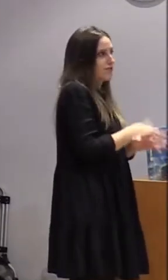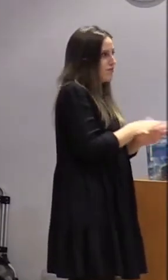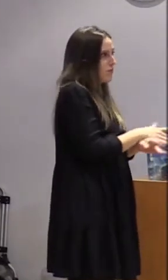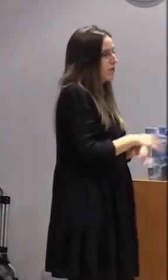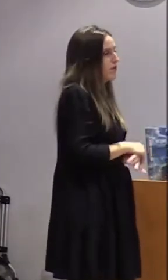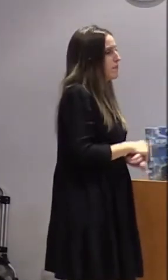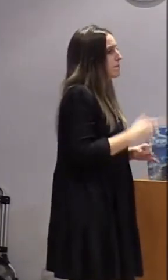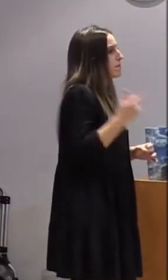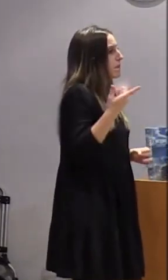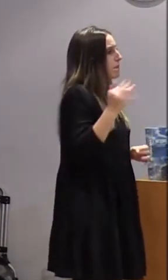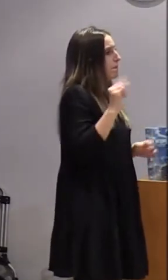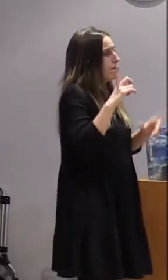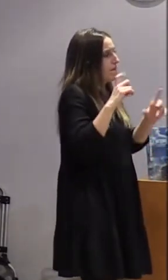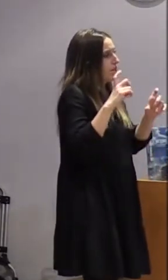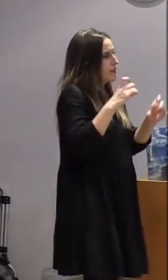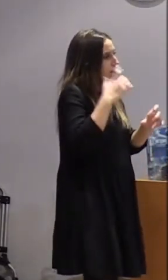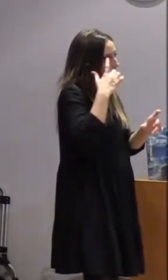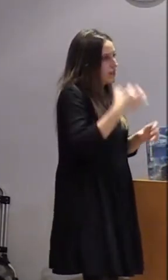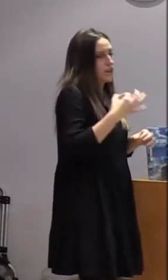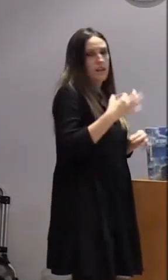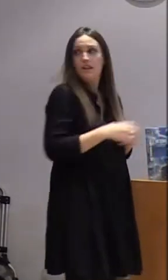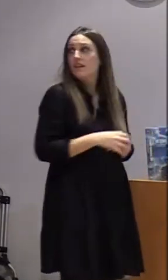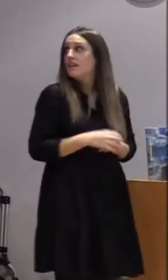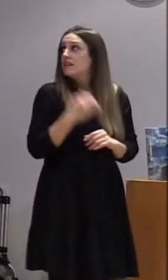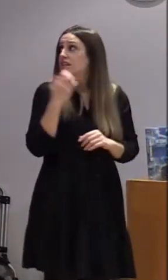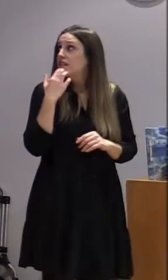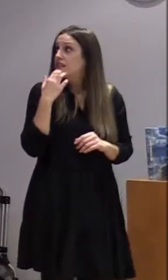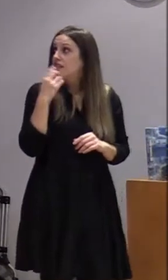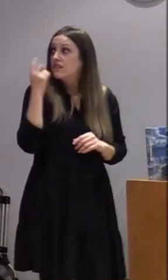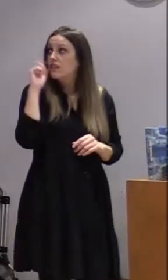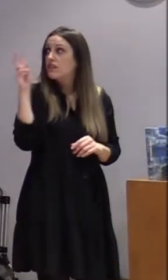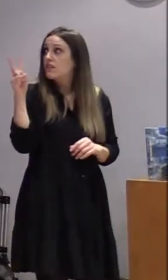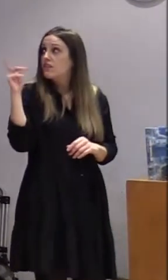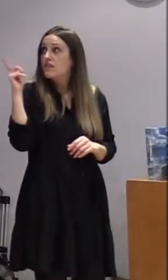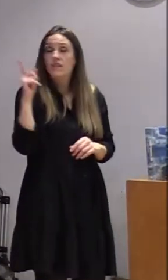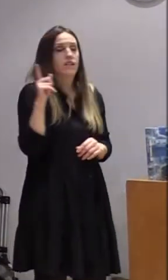tenemos una fotografía real. Si yo ahora os dijera, ¿qué veis?